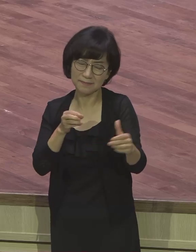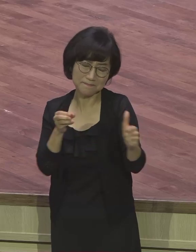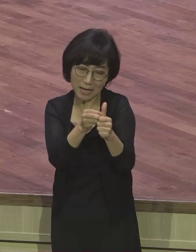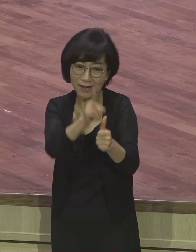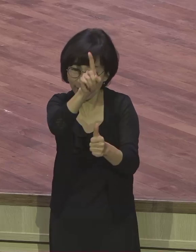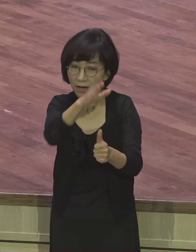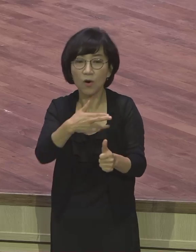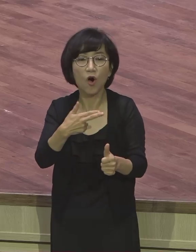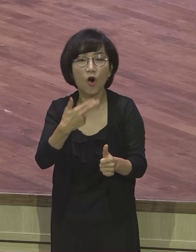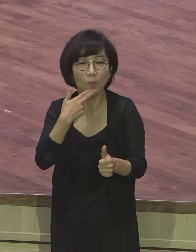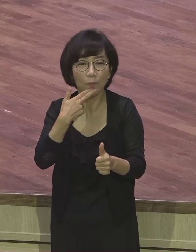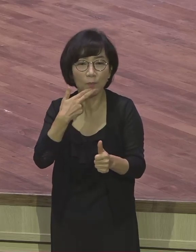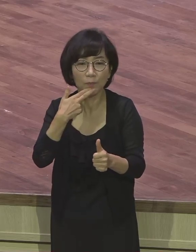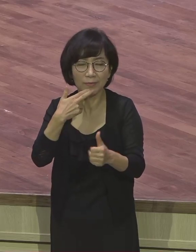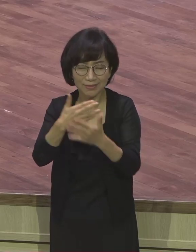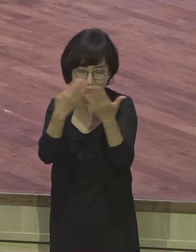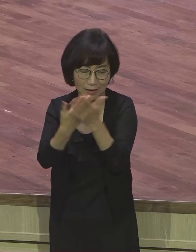순교.